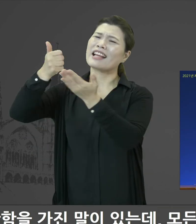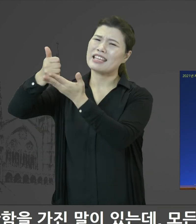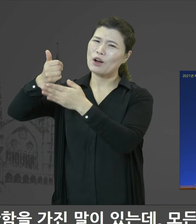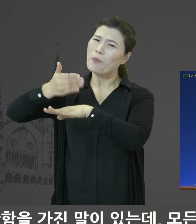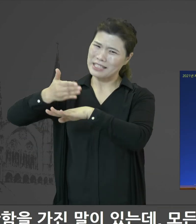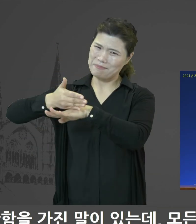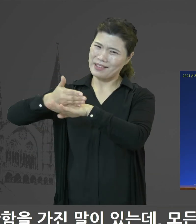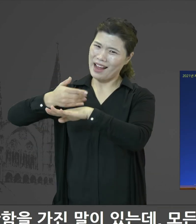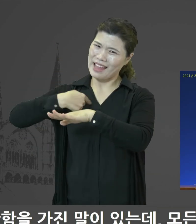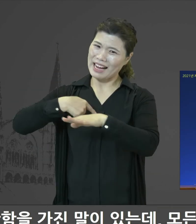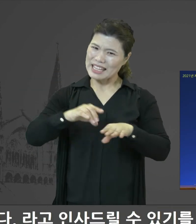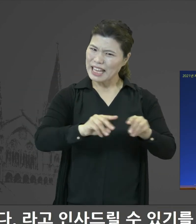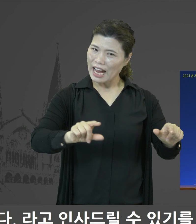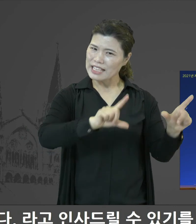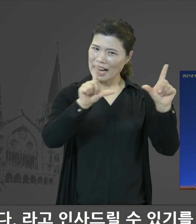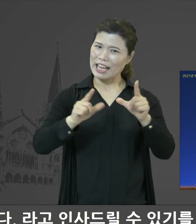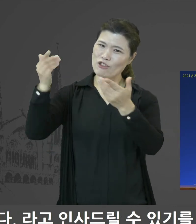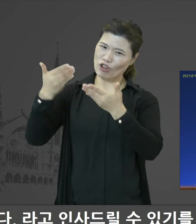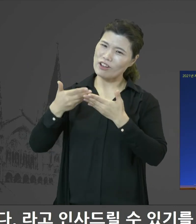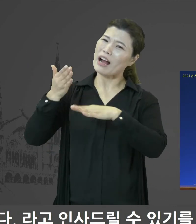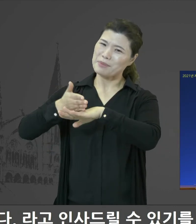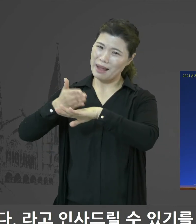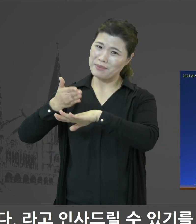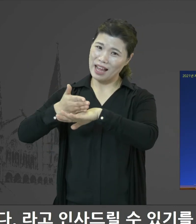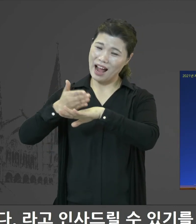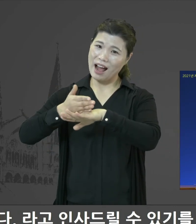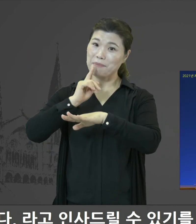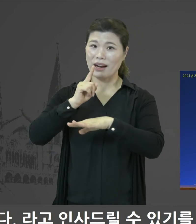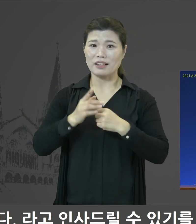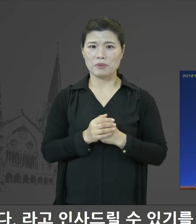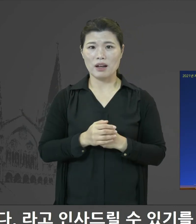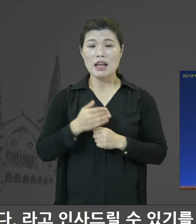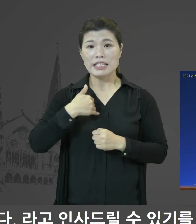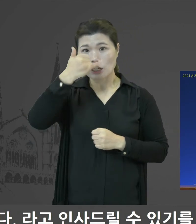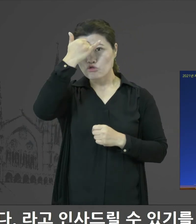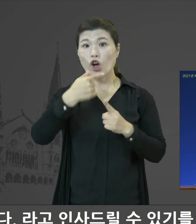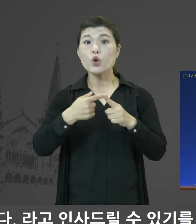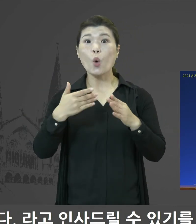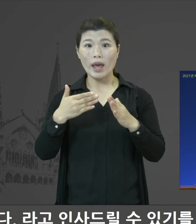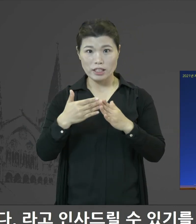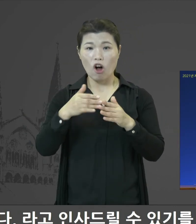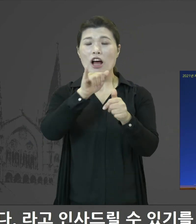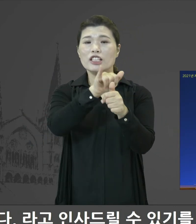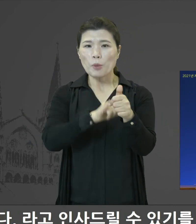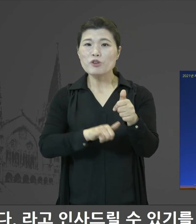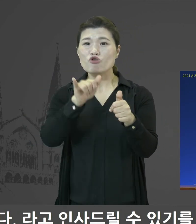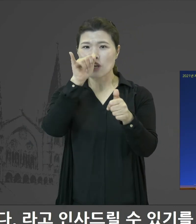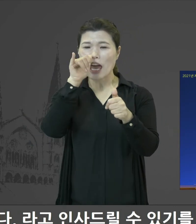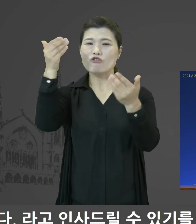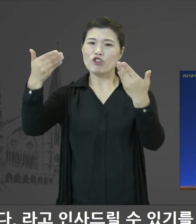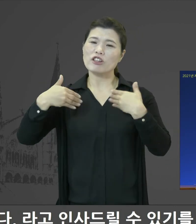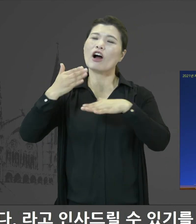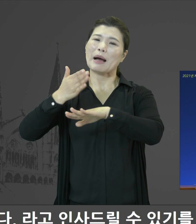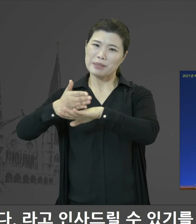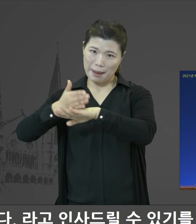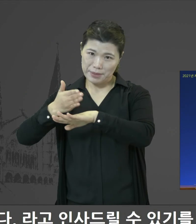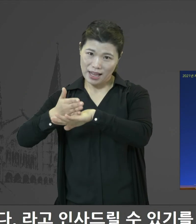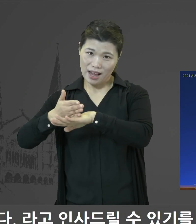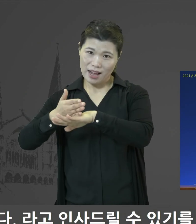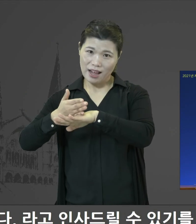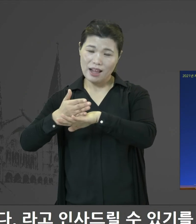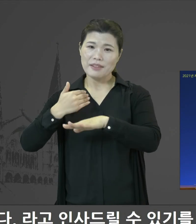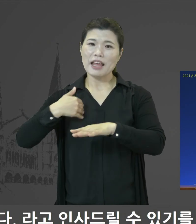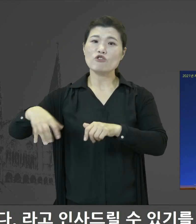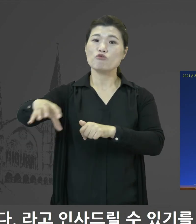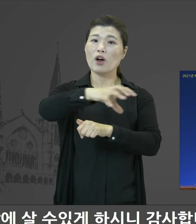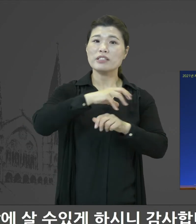내가 이 땅에 살게 해주셔서 고맙습니다. 내가 이 땅에서 충영교회를 섬길 수 있게 해주셔서 감사합니다. 내 주변에 있는 사람들을 인해서